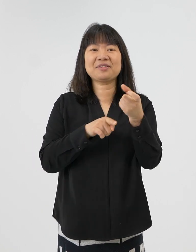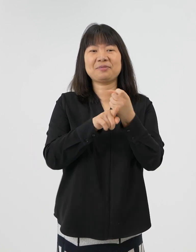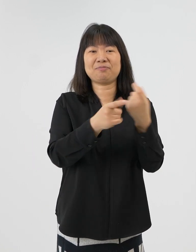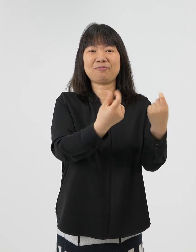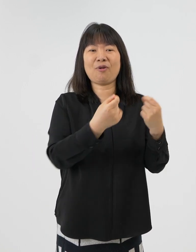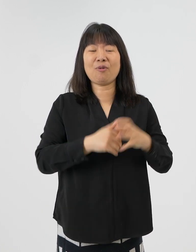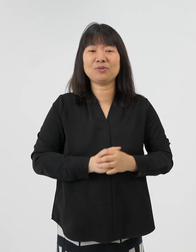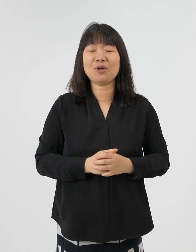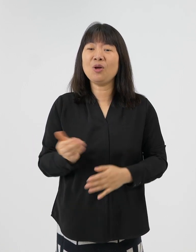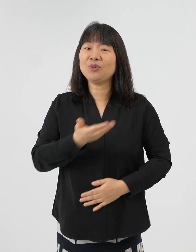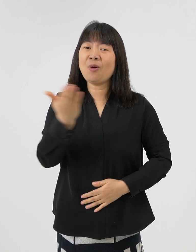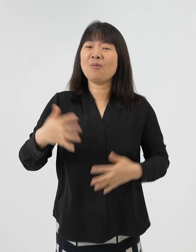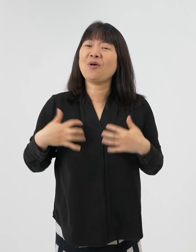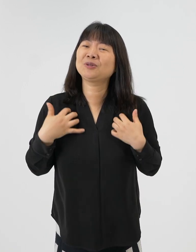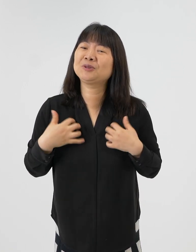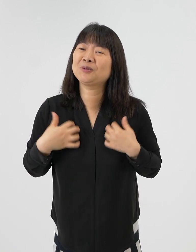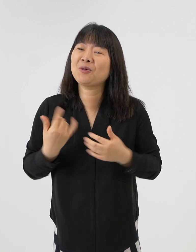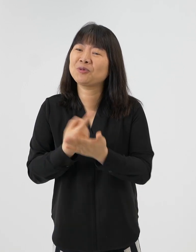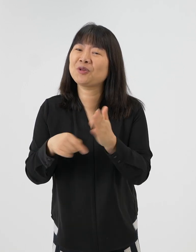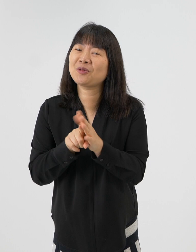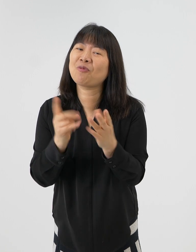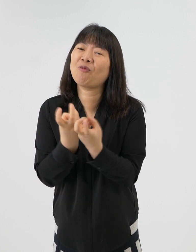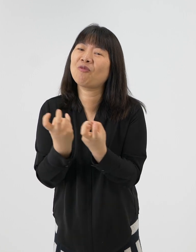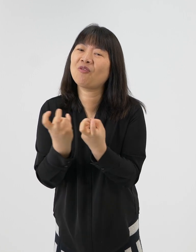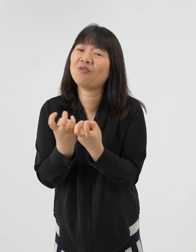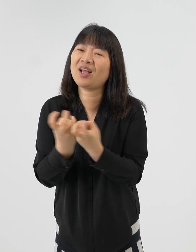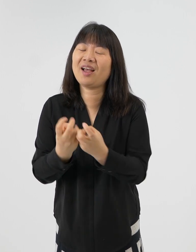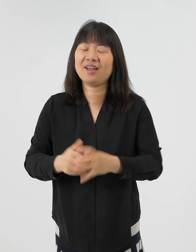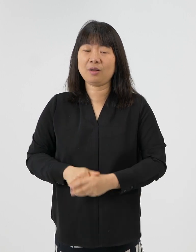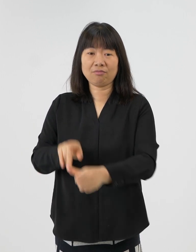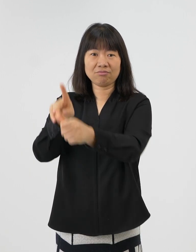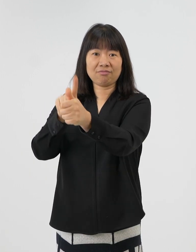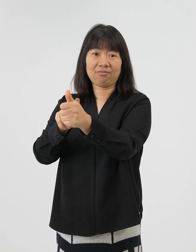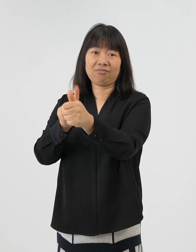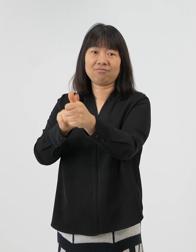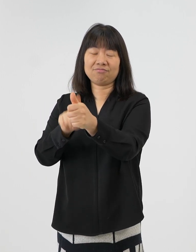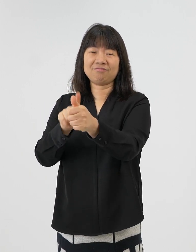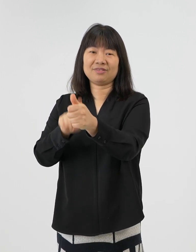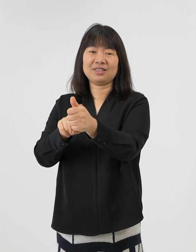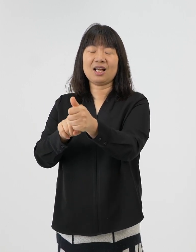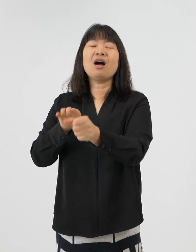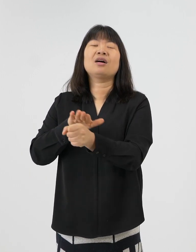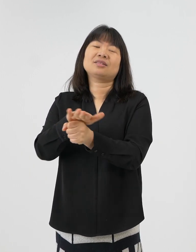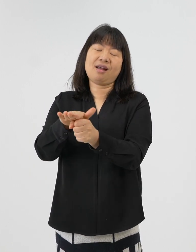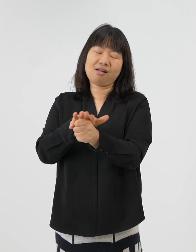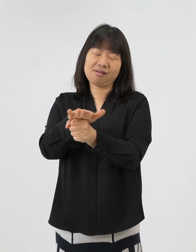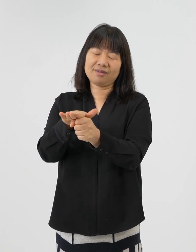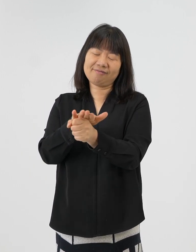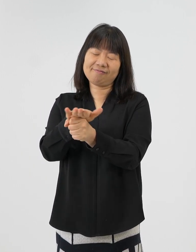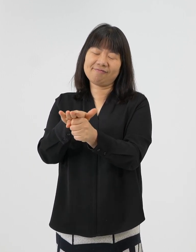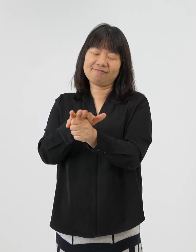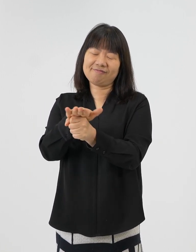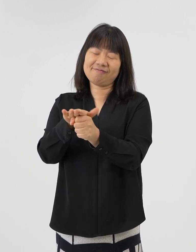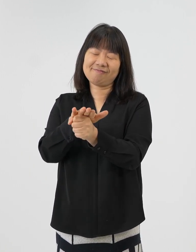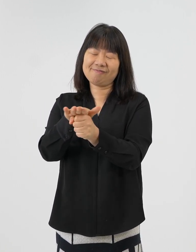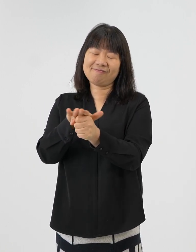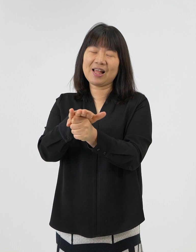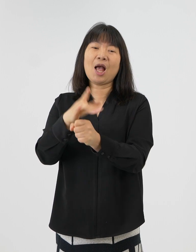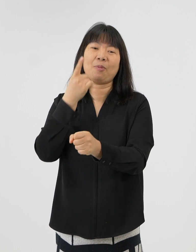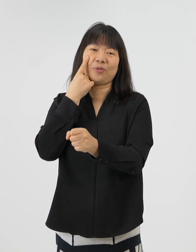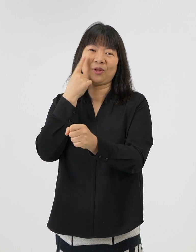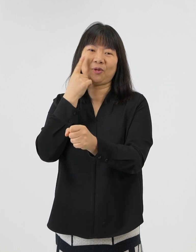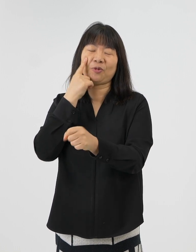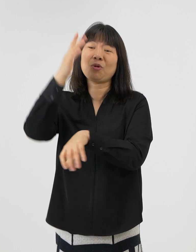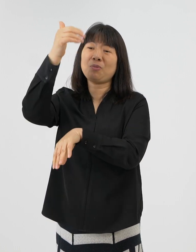어떻게 하면 즐거울 수 있습니까? 그 대상을 사랑하면 그 끝이